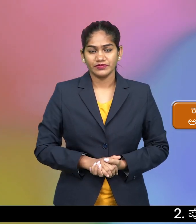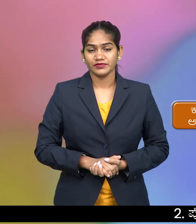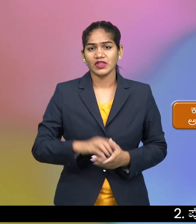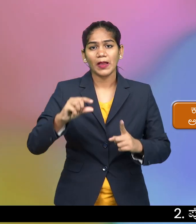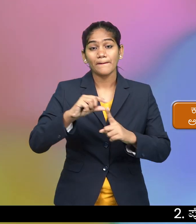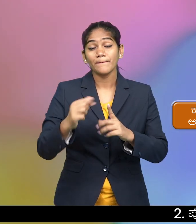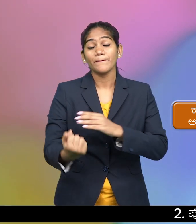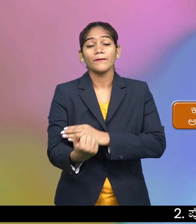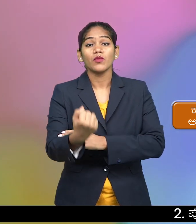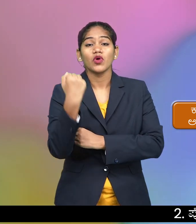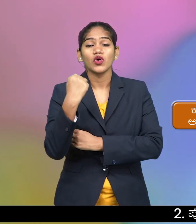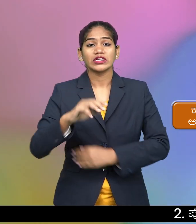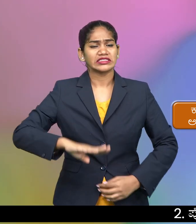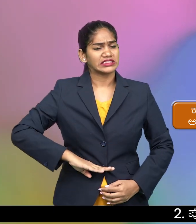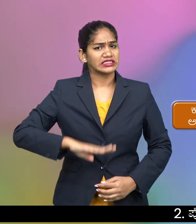2, ಪ್ರೋಟೀನ್ ಅಪೌಷ್ಟಿಕತೆ.